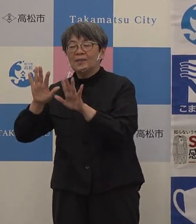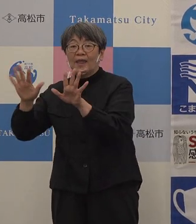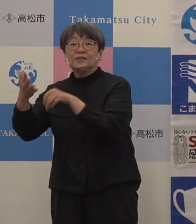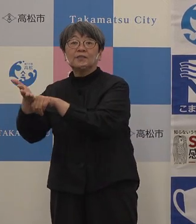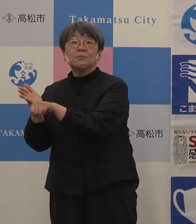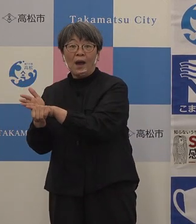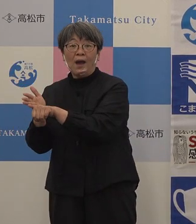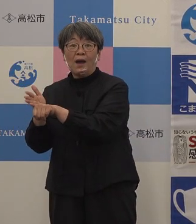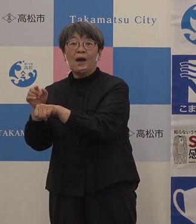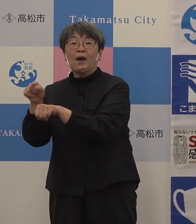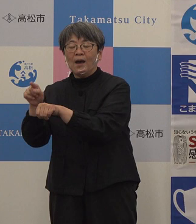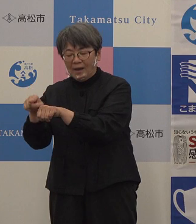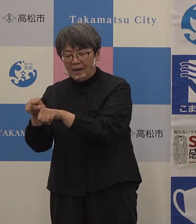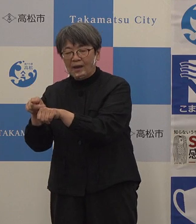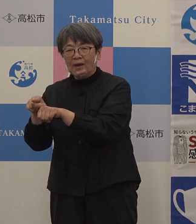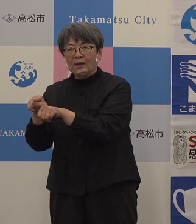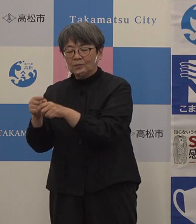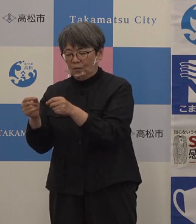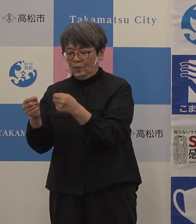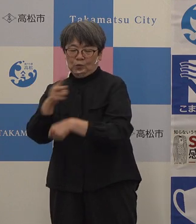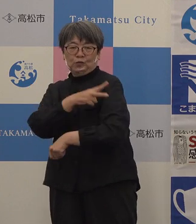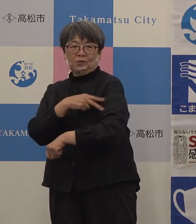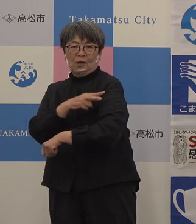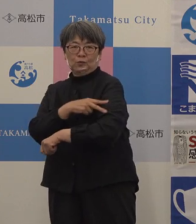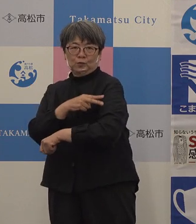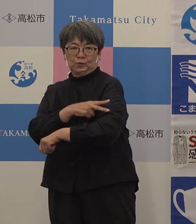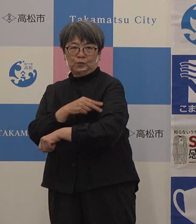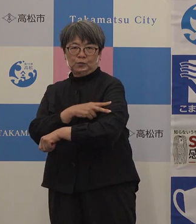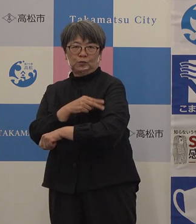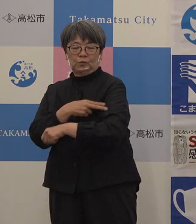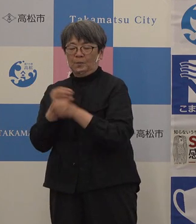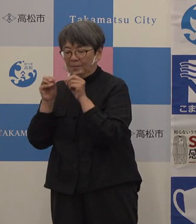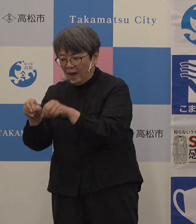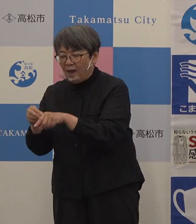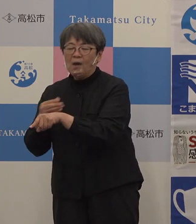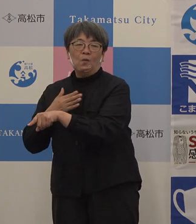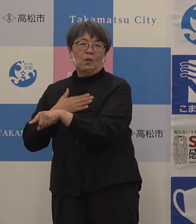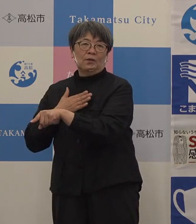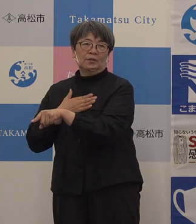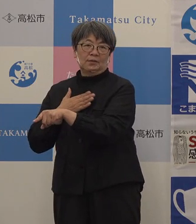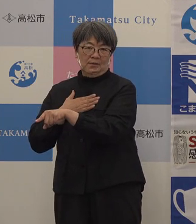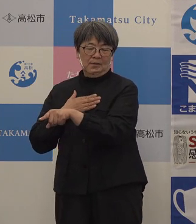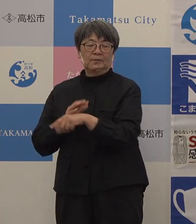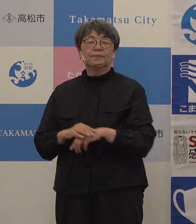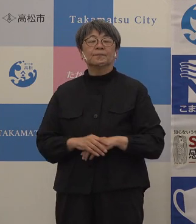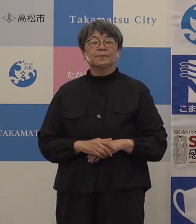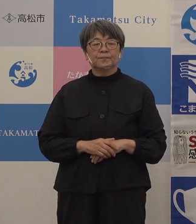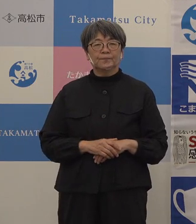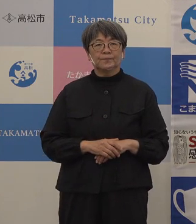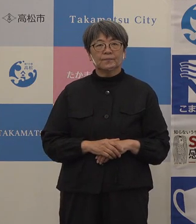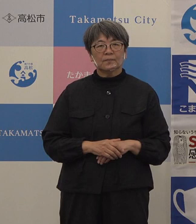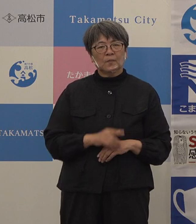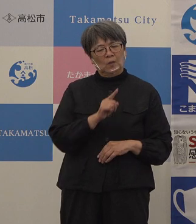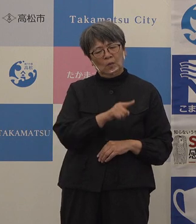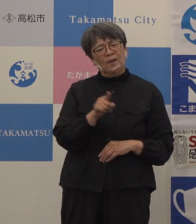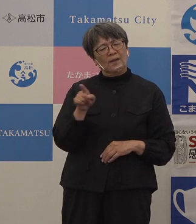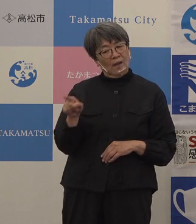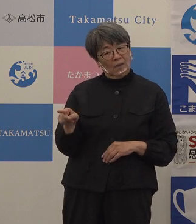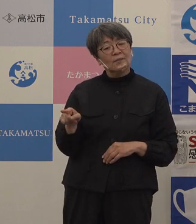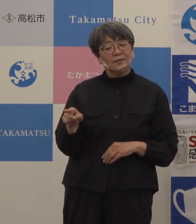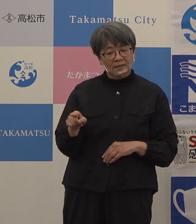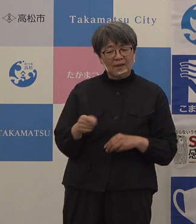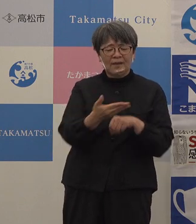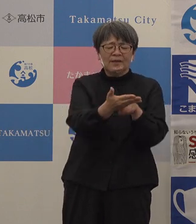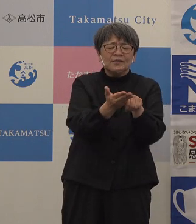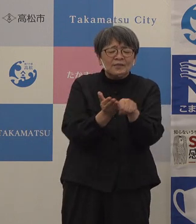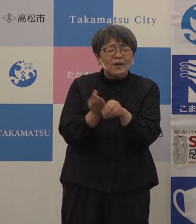方で芸術祭を担当していた方の確認というのが起こったわけでございます。これらによりまして島